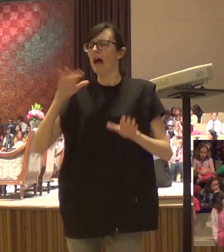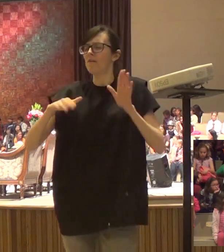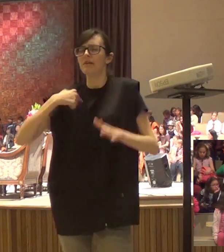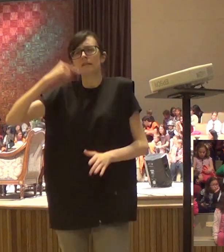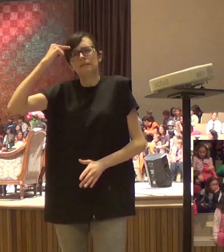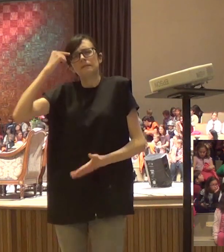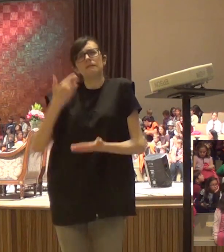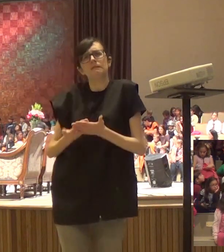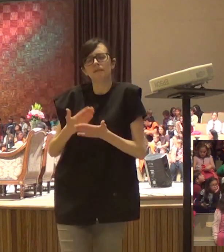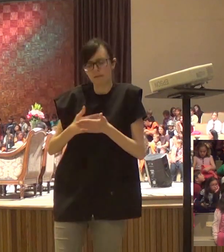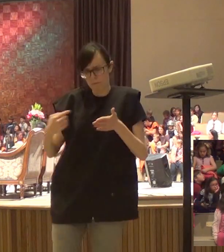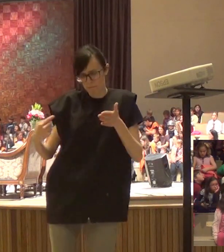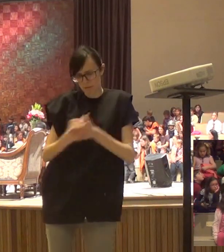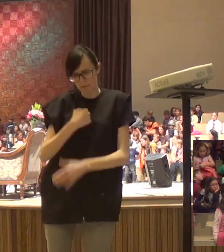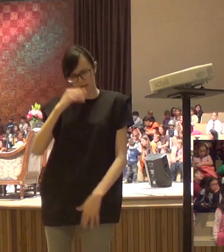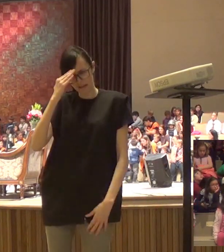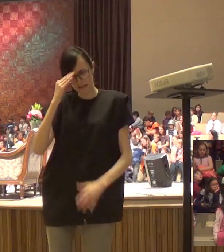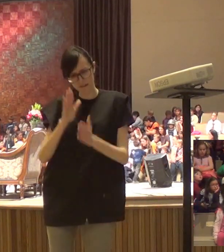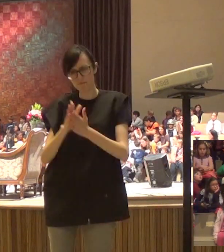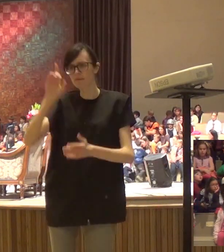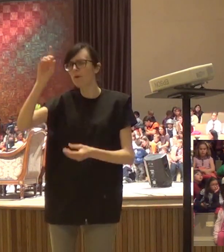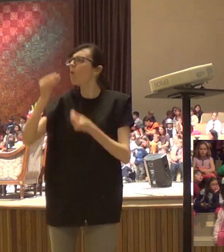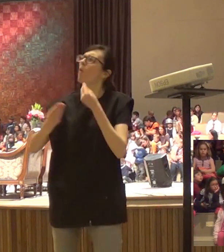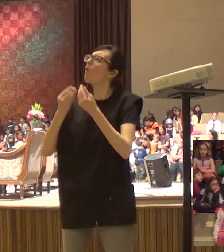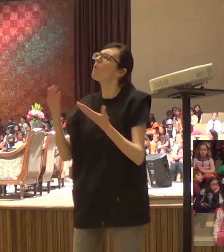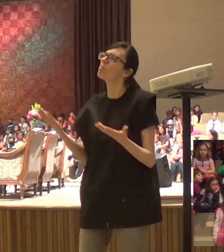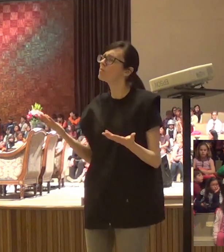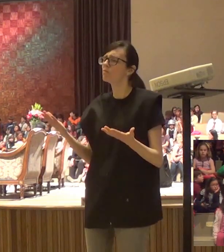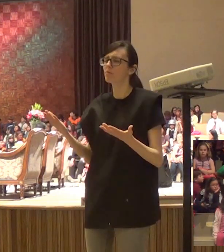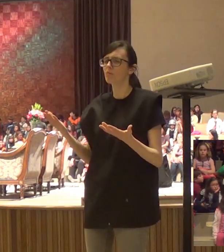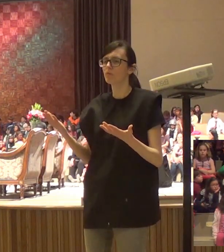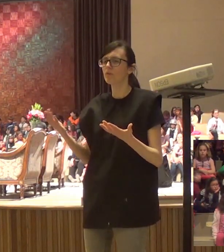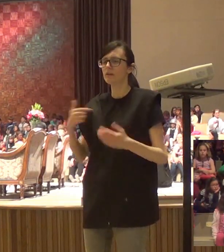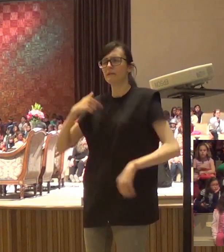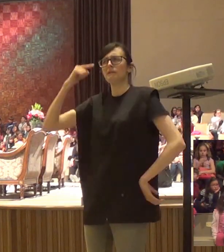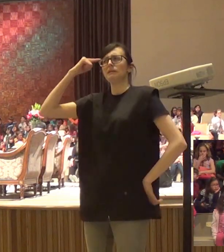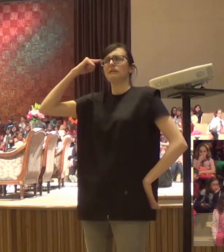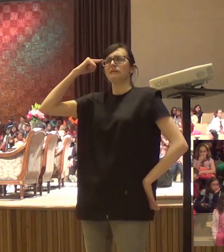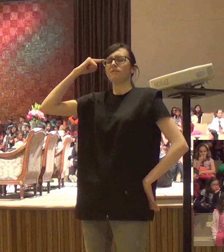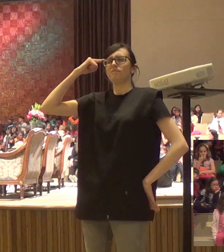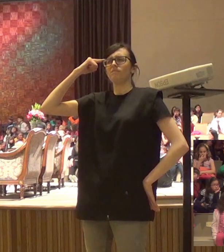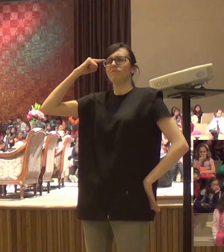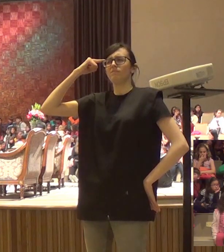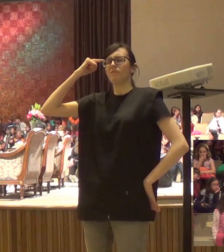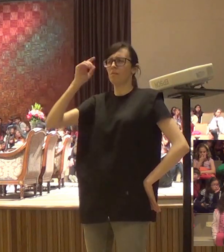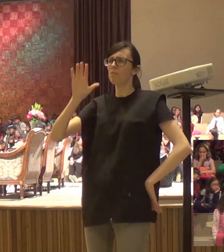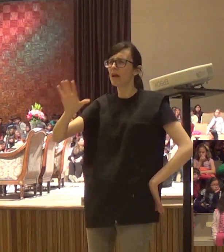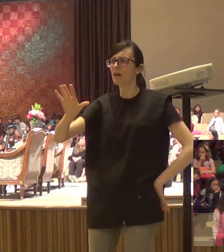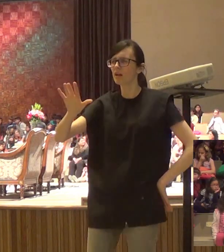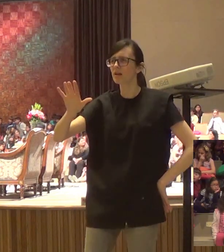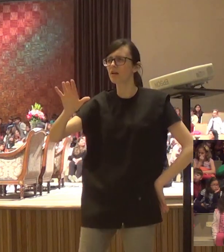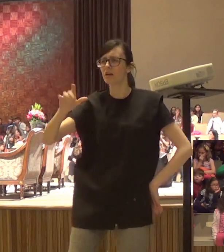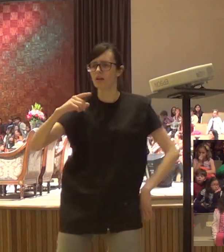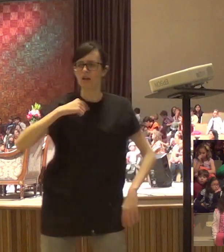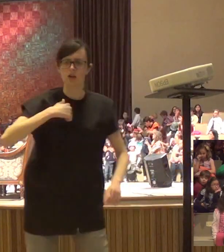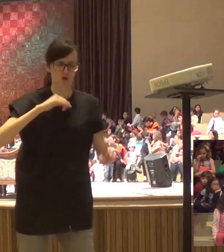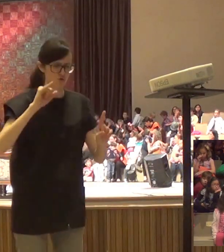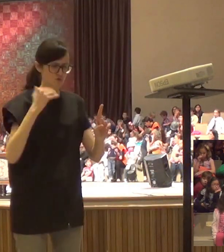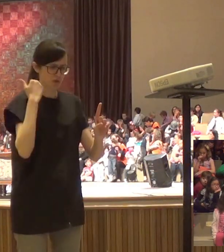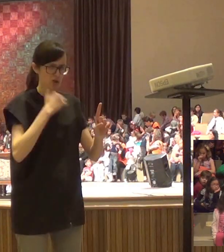nós. Uma terceira e última pergunta que eu me fiz para começar a entender esse texto da palavra de Deus. Eu pensei,